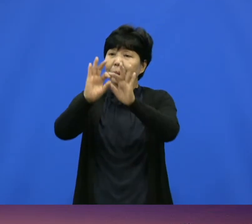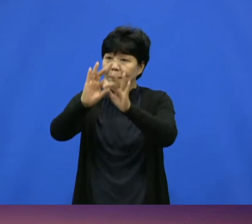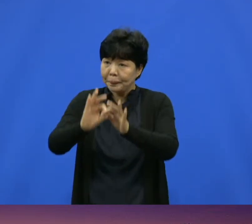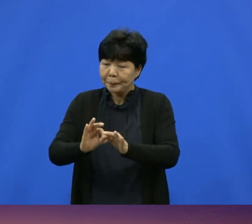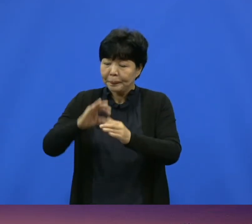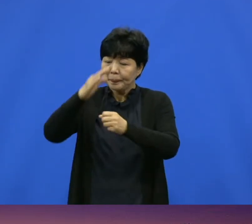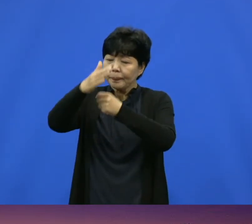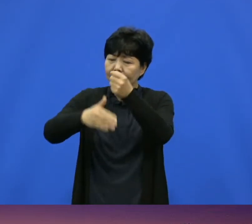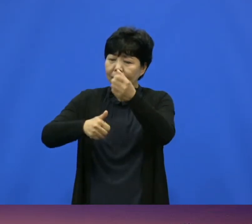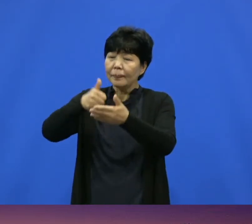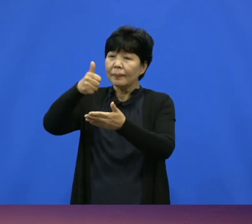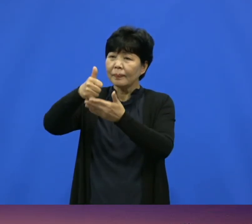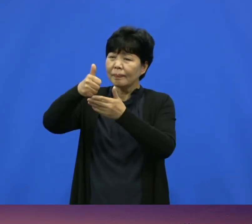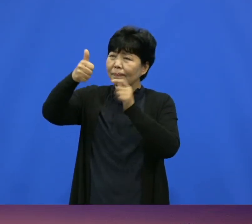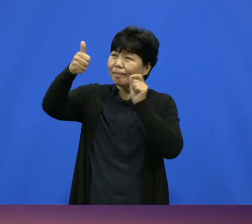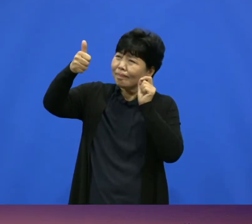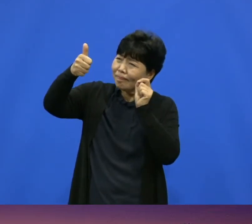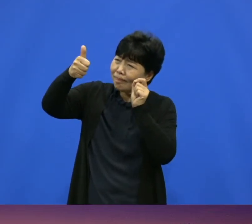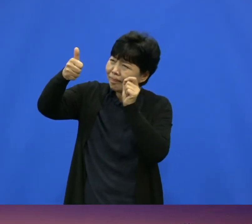더 깊이 만나게 하죠.